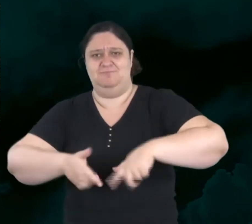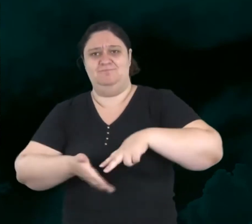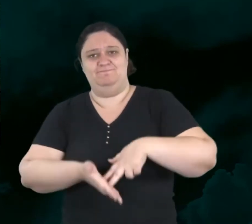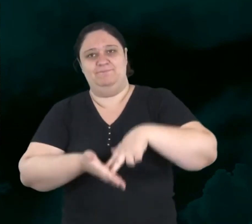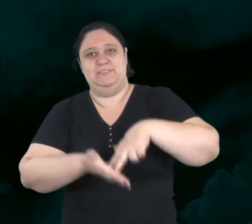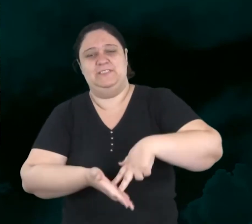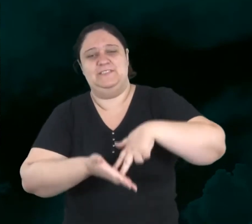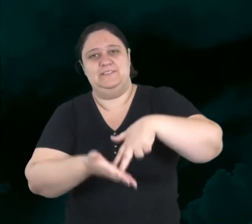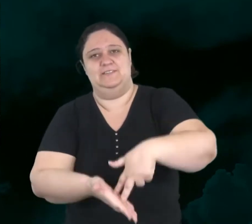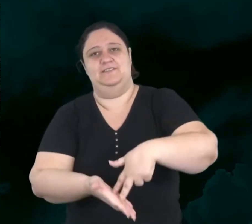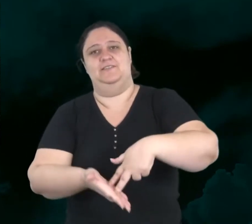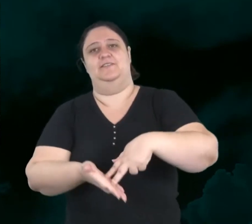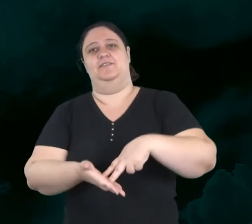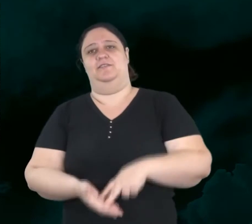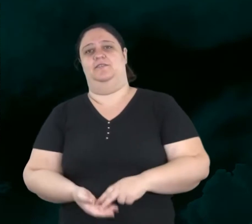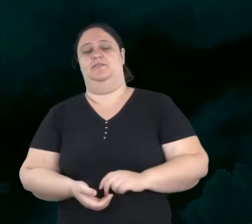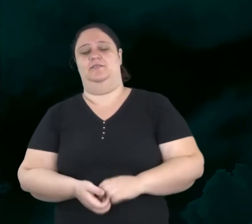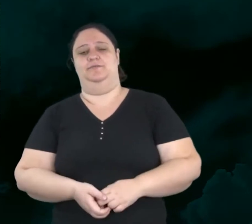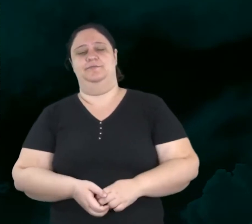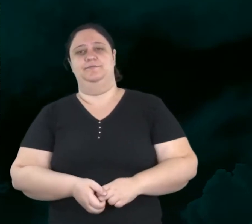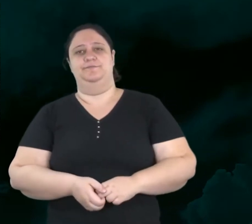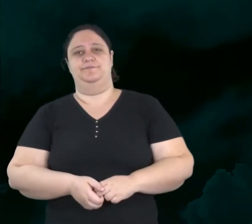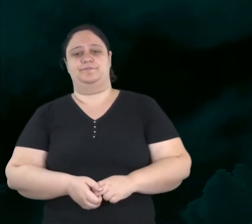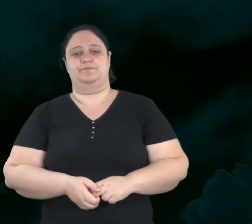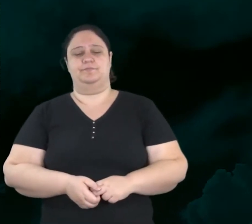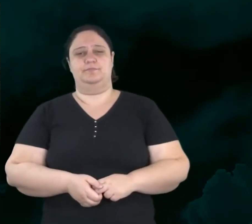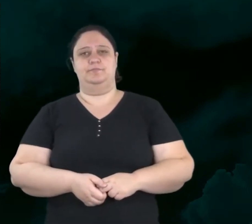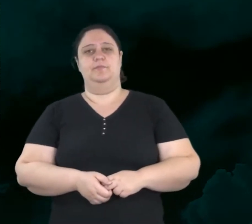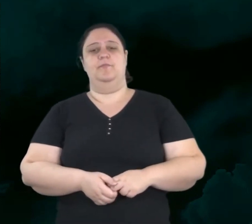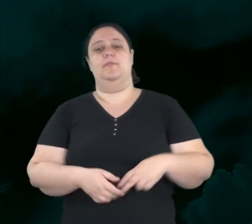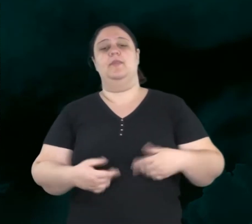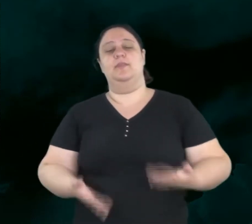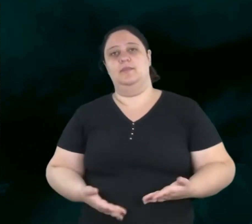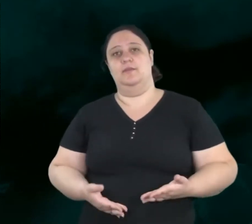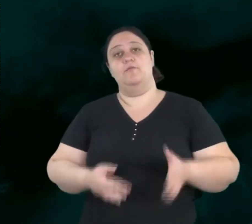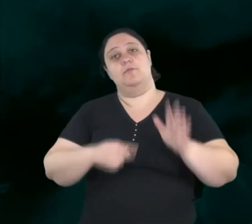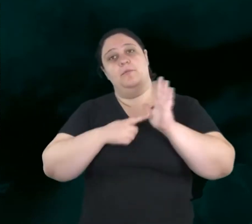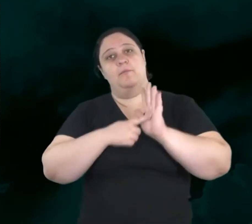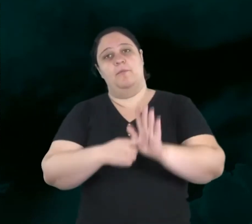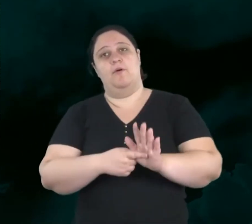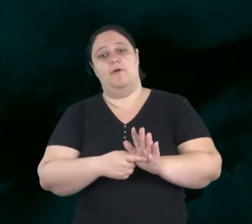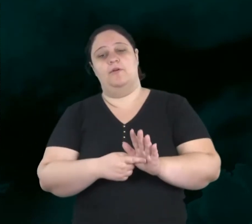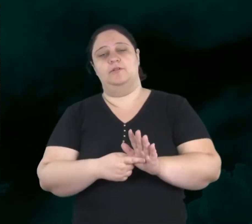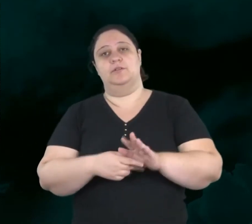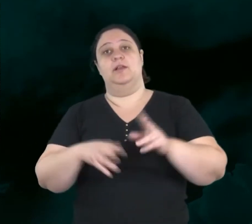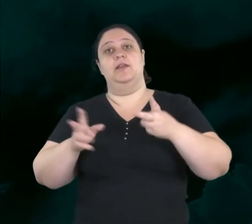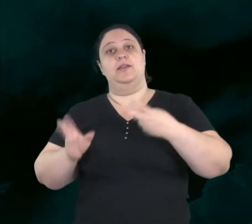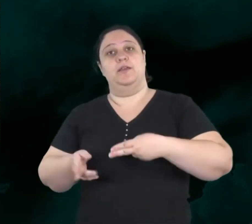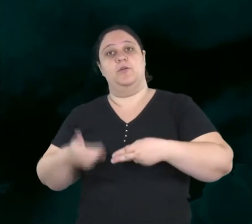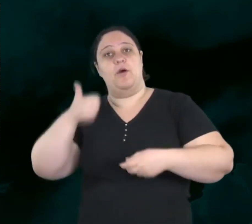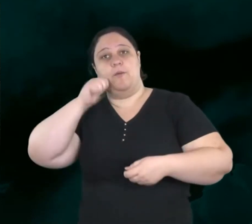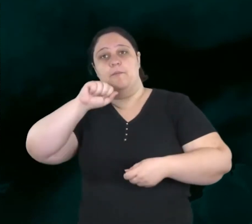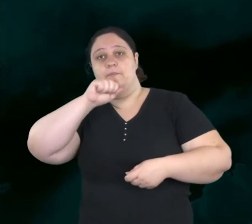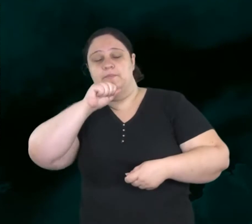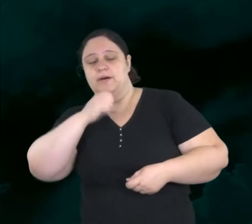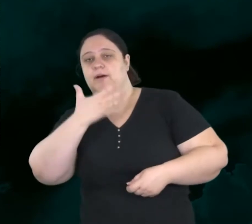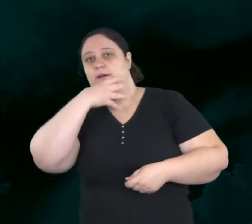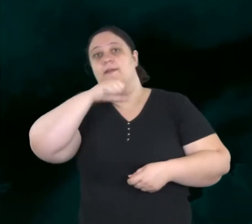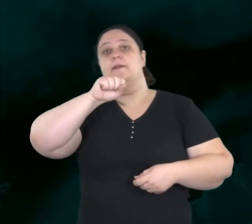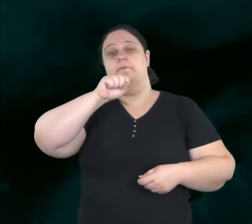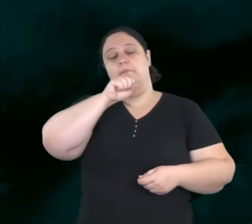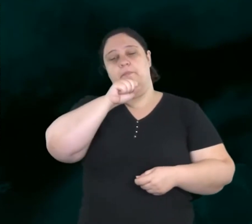perseverança. Nós precisamos de perseverança. Isso muito bem ilustrado como pai e mãe. Uma mãe,